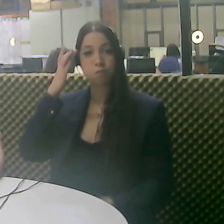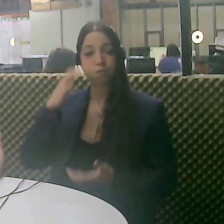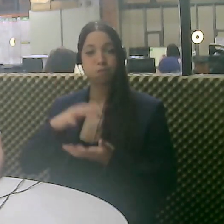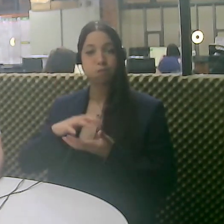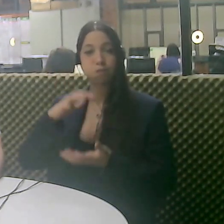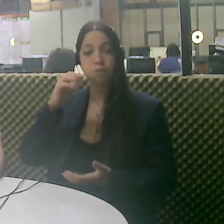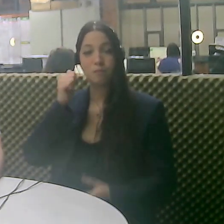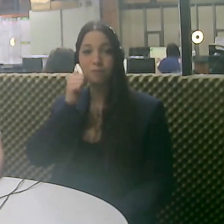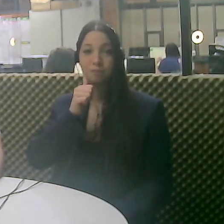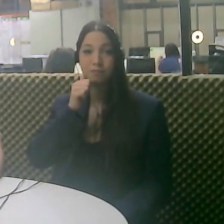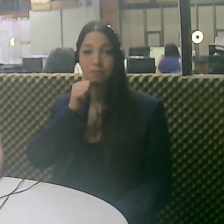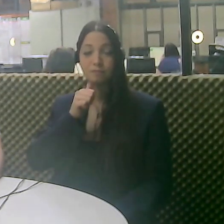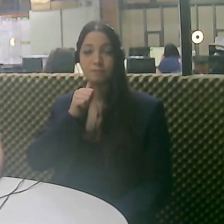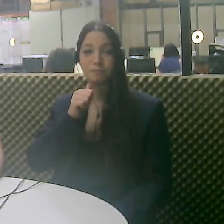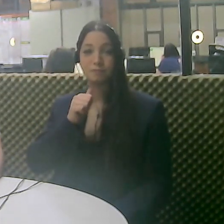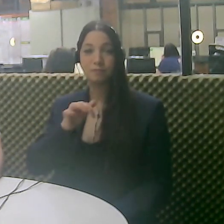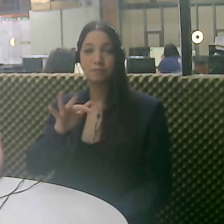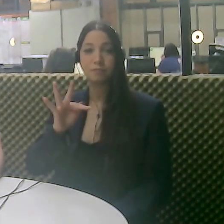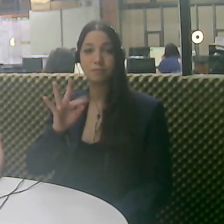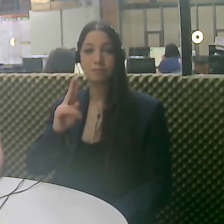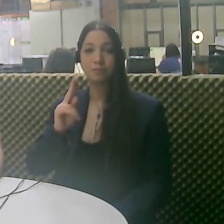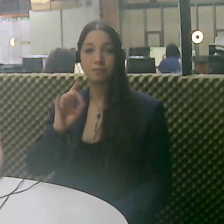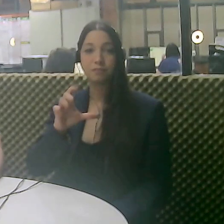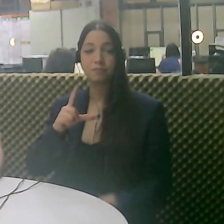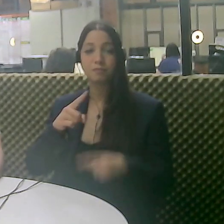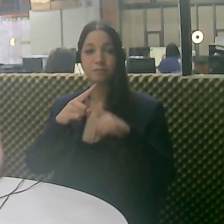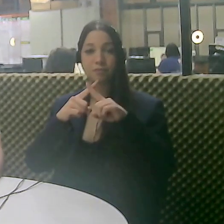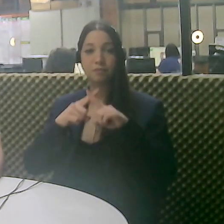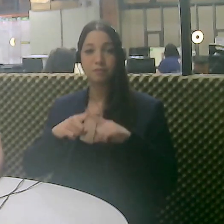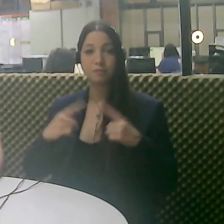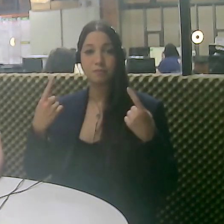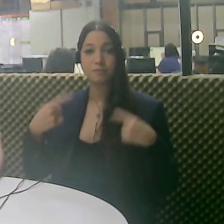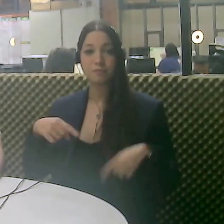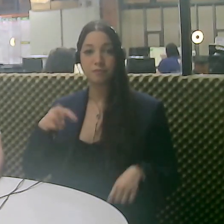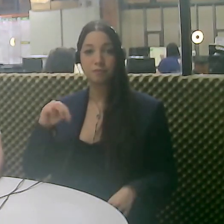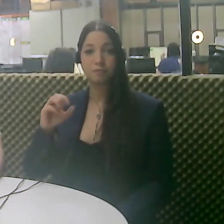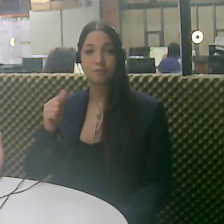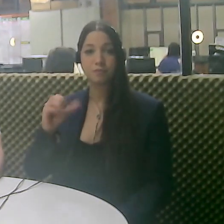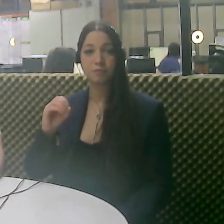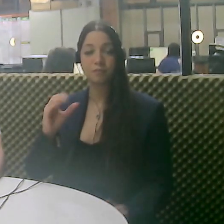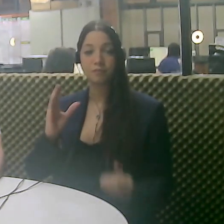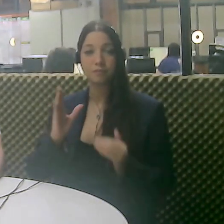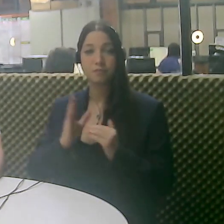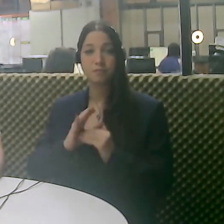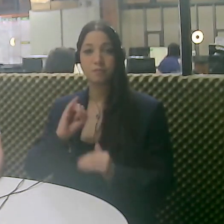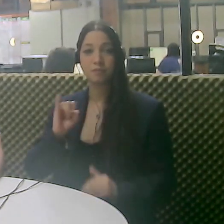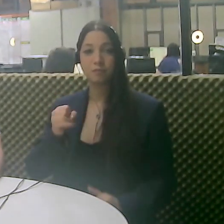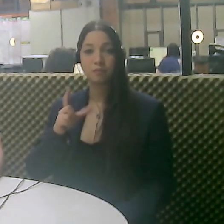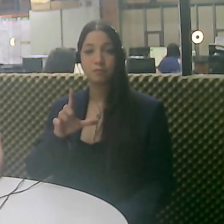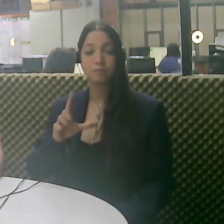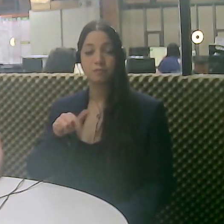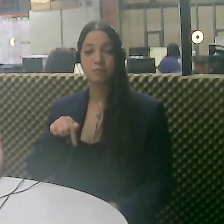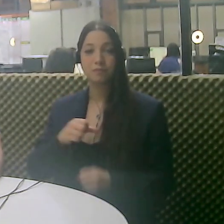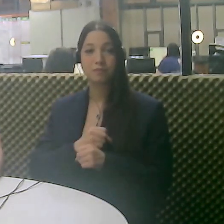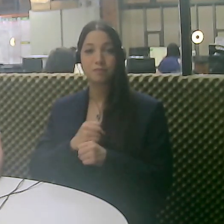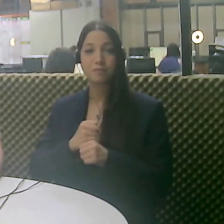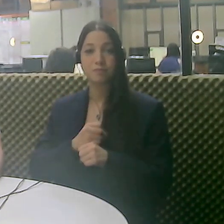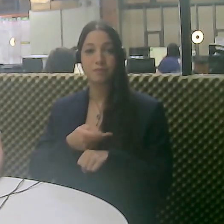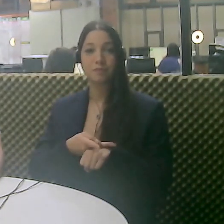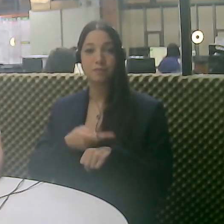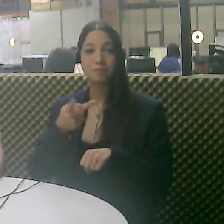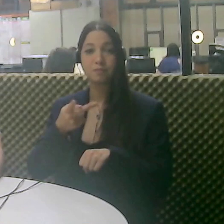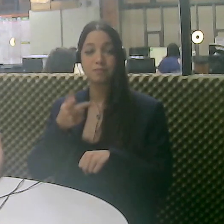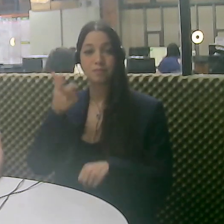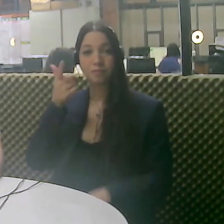Feminino. A Copa Futel de Futsal será disputada de março a julho deste ano, com premiação para as equipes campeãs e